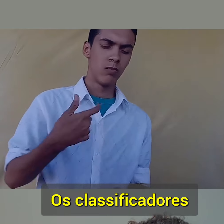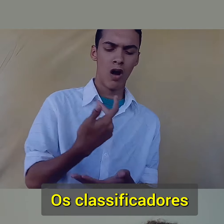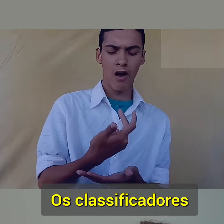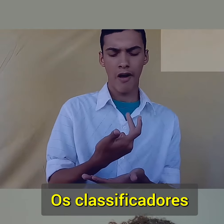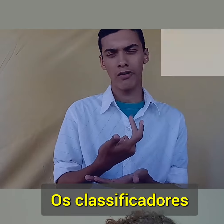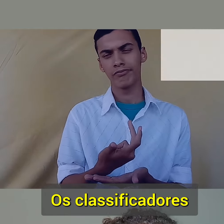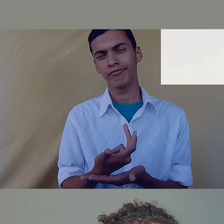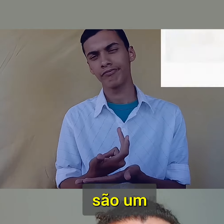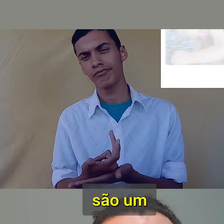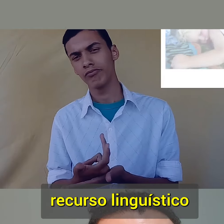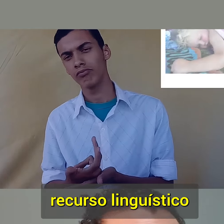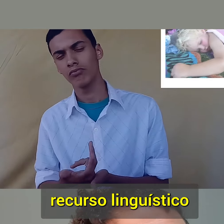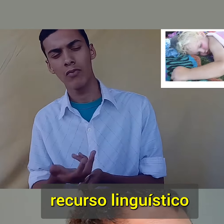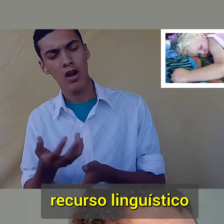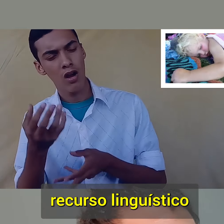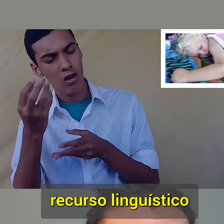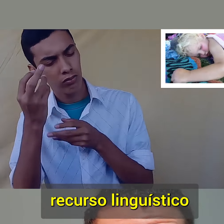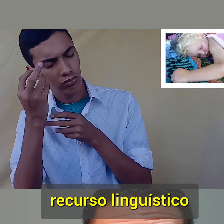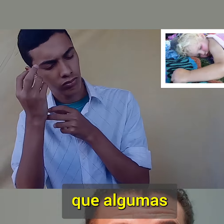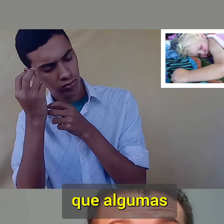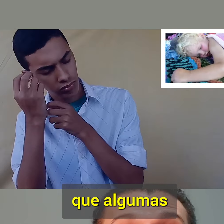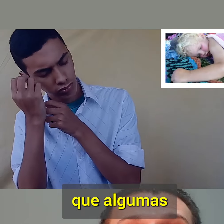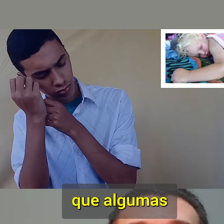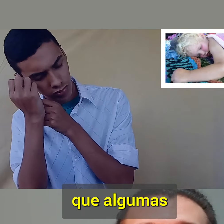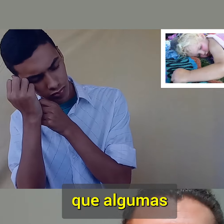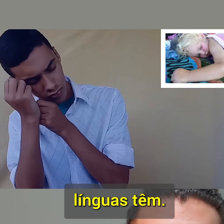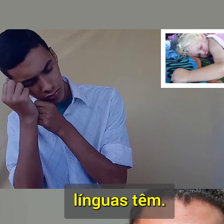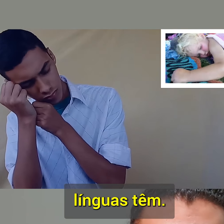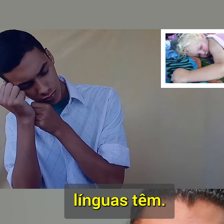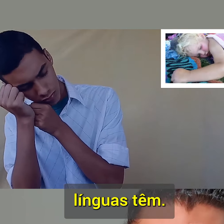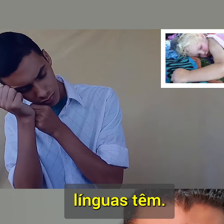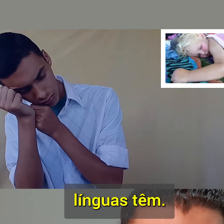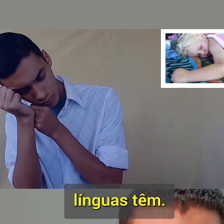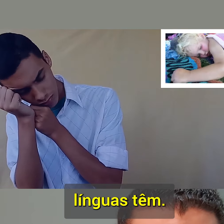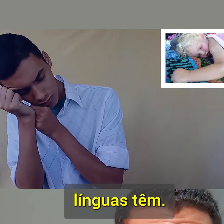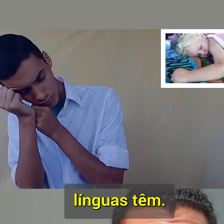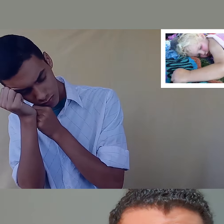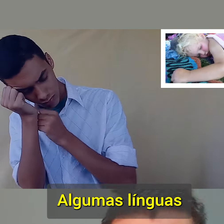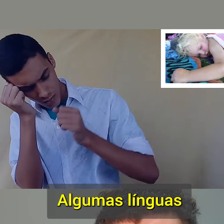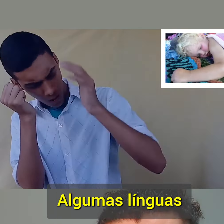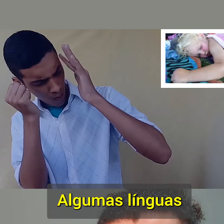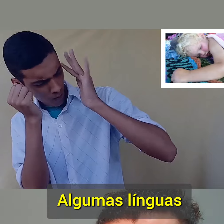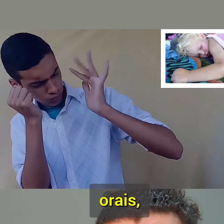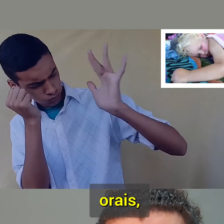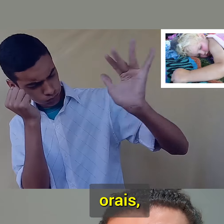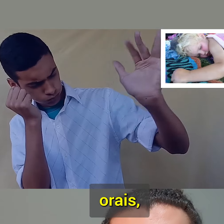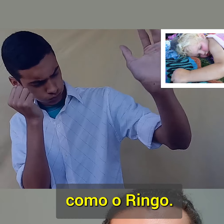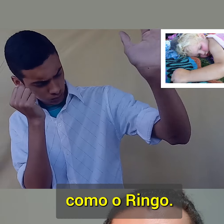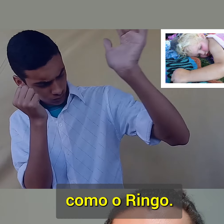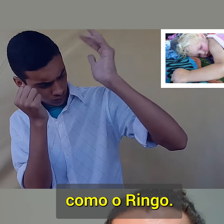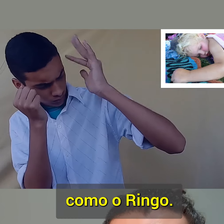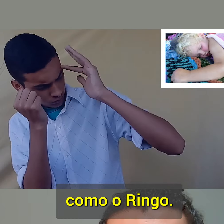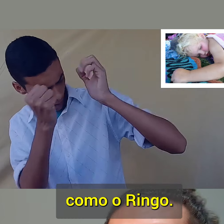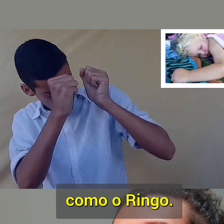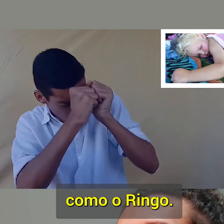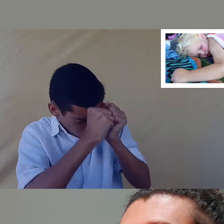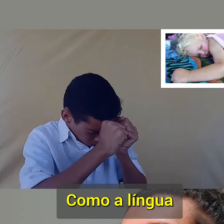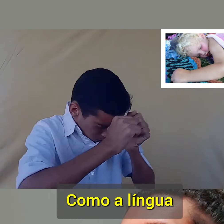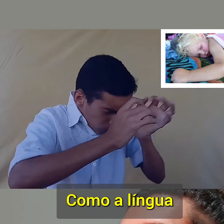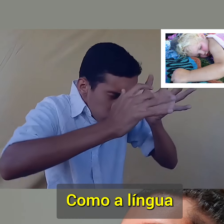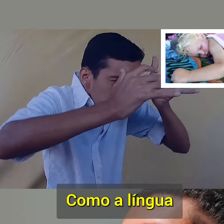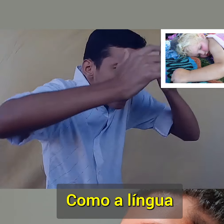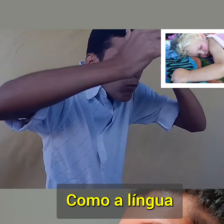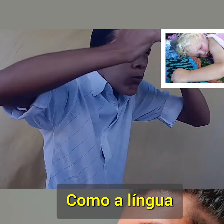Os classificadores são um recurso linguístico que algumas línguas têm, algumas línguas orais, como o Rengu,